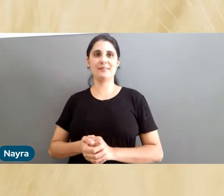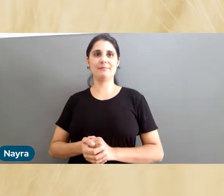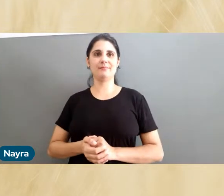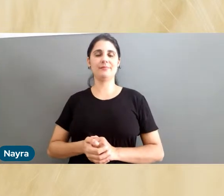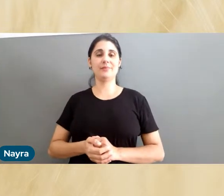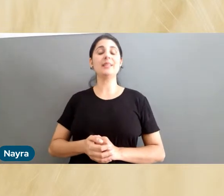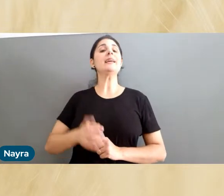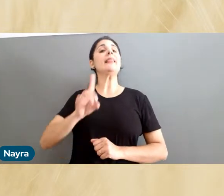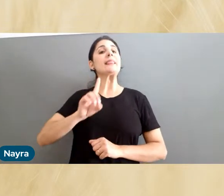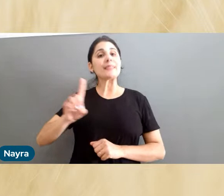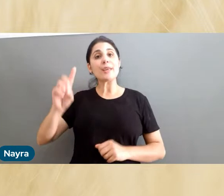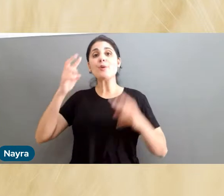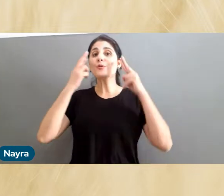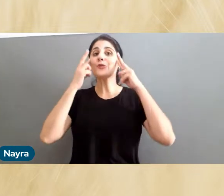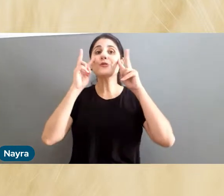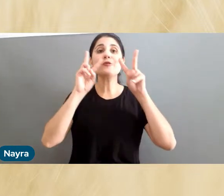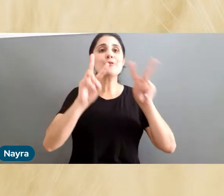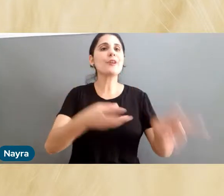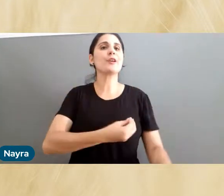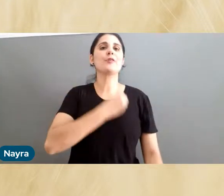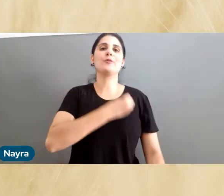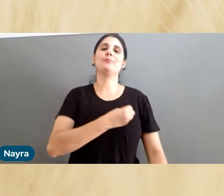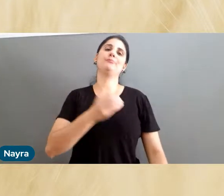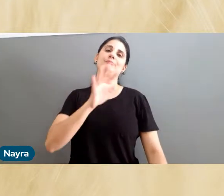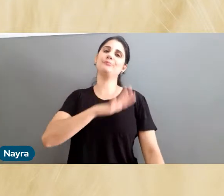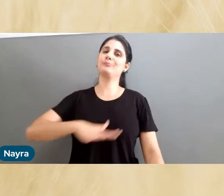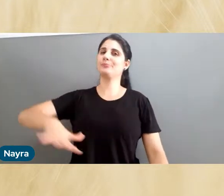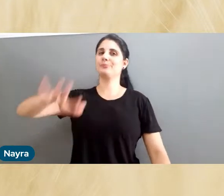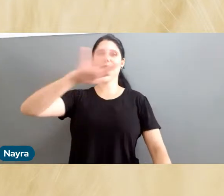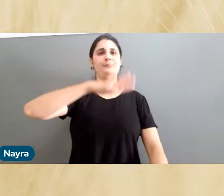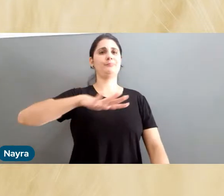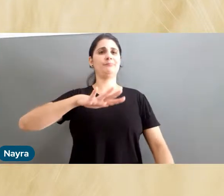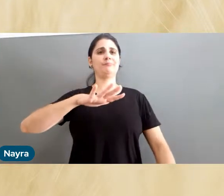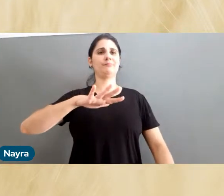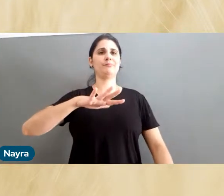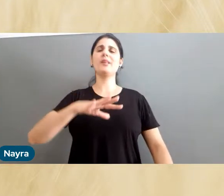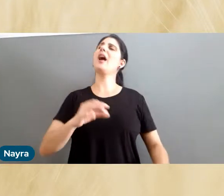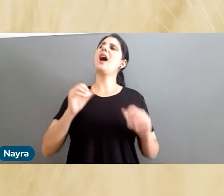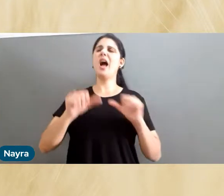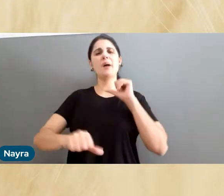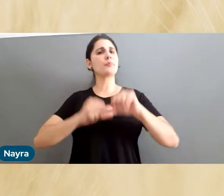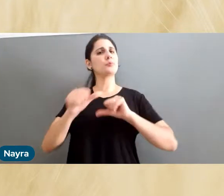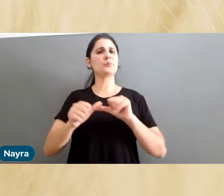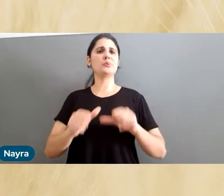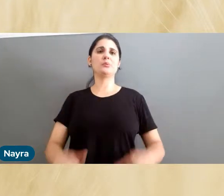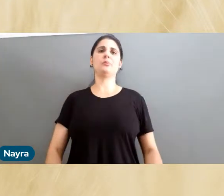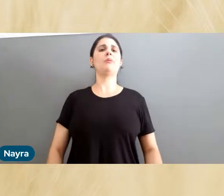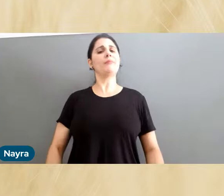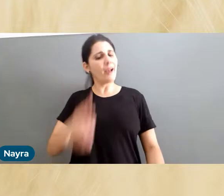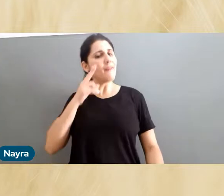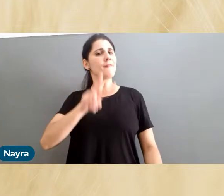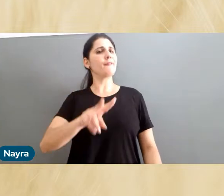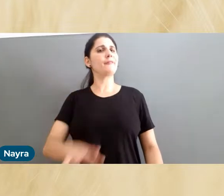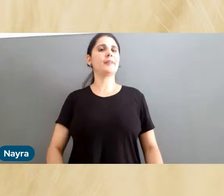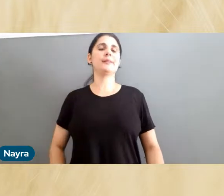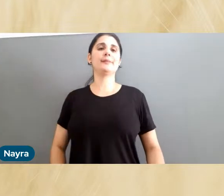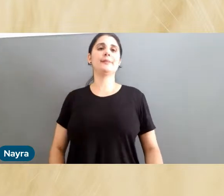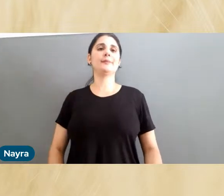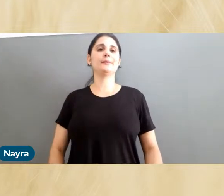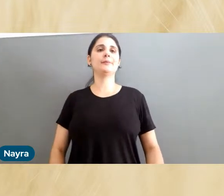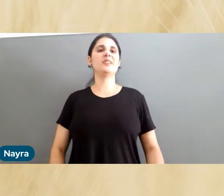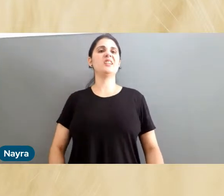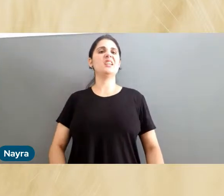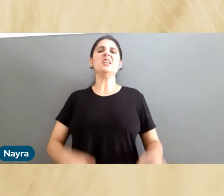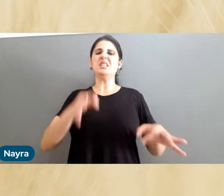gente, Deus é onipresente. Ah, mas se ele podia mudar, não mudou, está vendo, então é porque Deus não é justo, o que